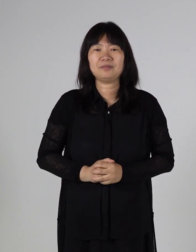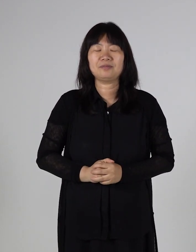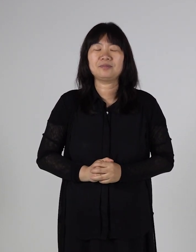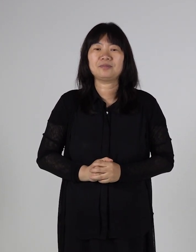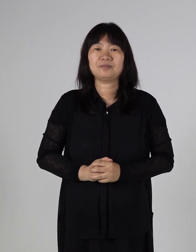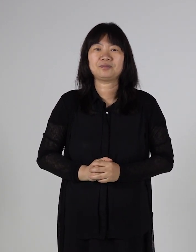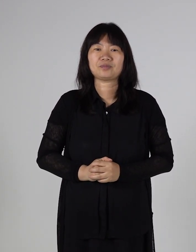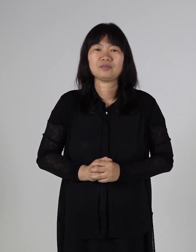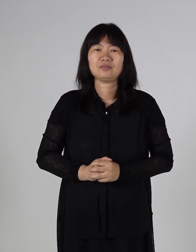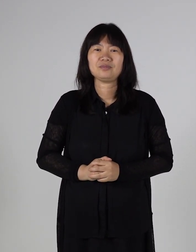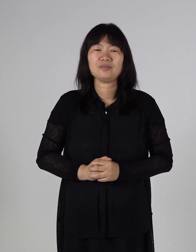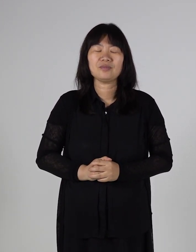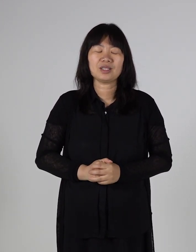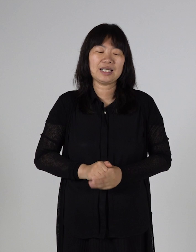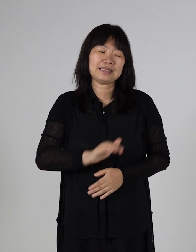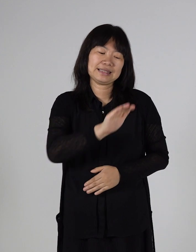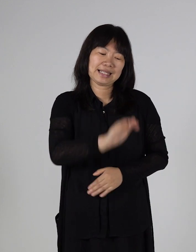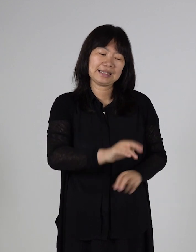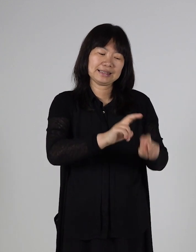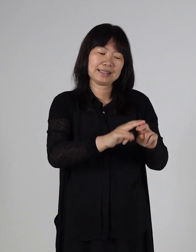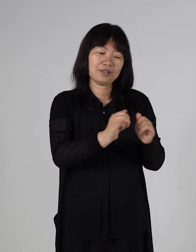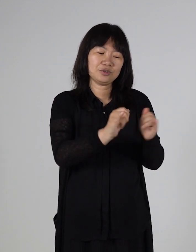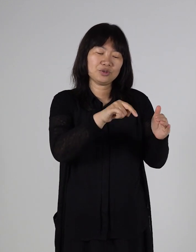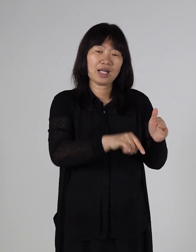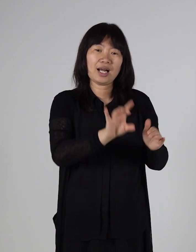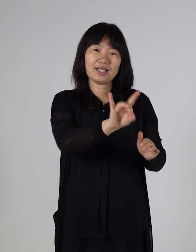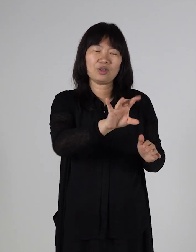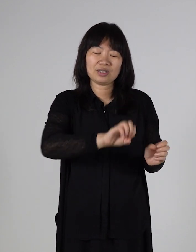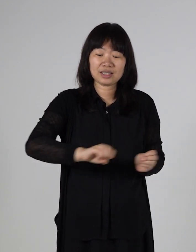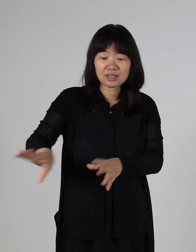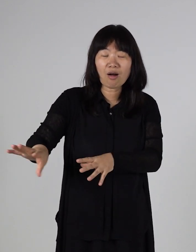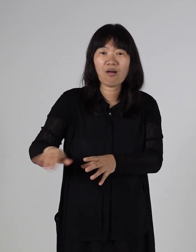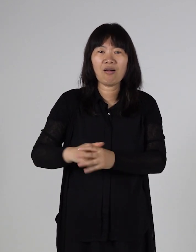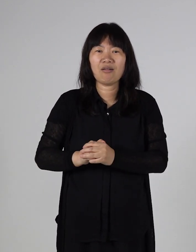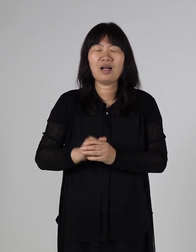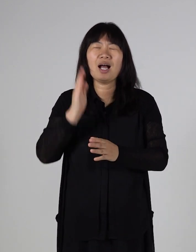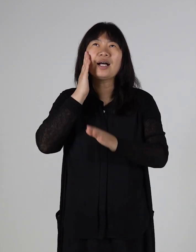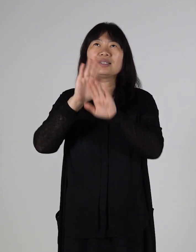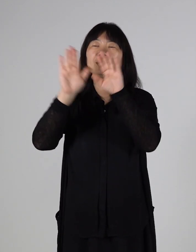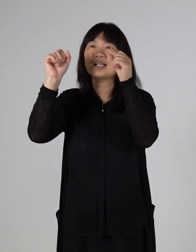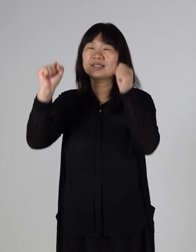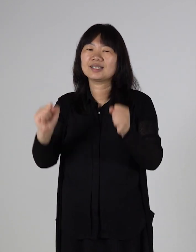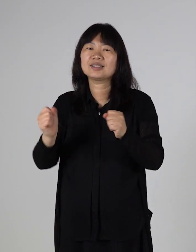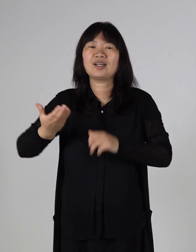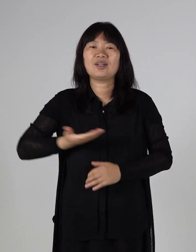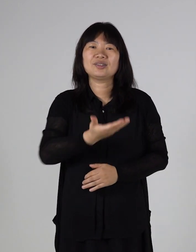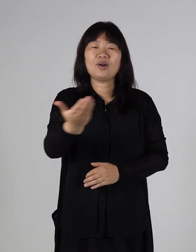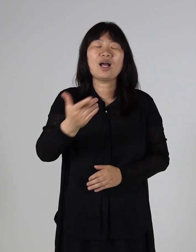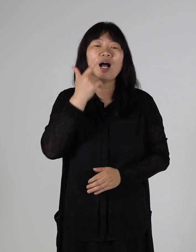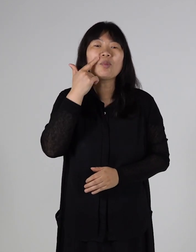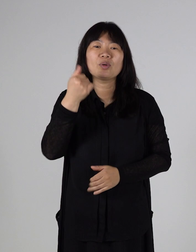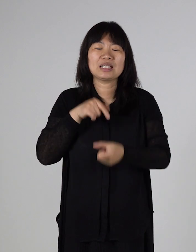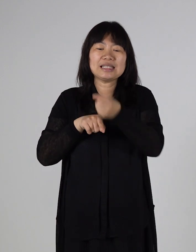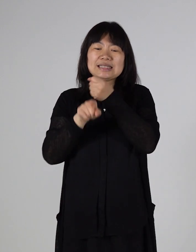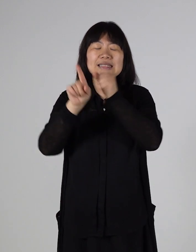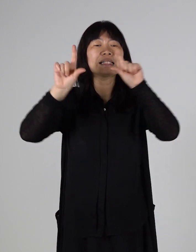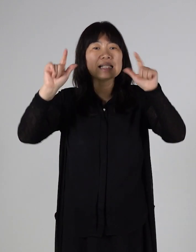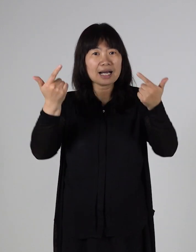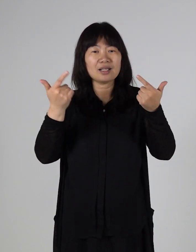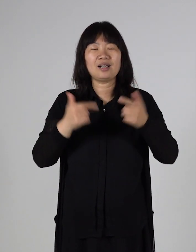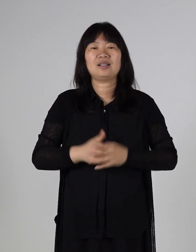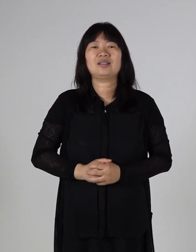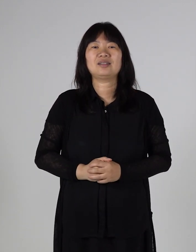보세요. 작은 자 중에 하나라도 잃은 것은 하늘에 계신 너희 아버지의 뜻이